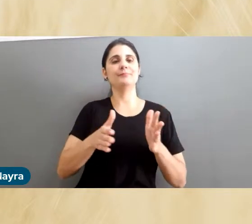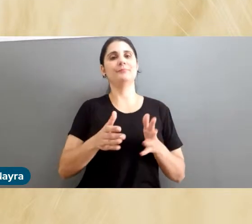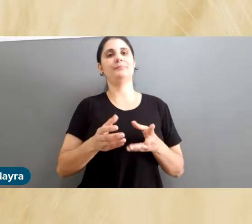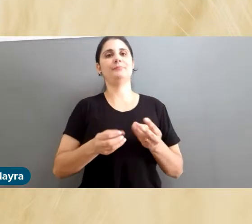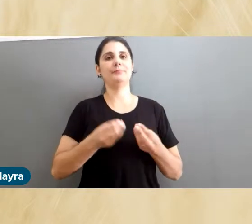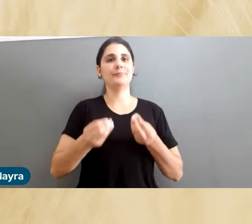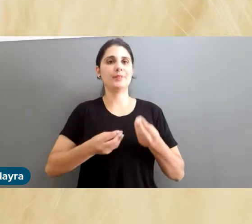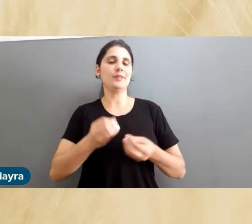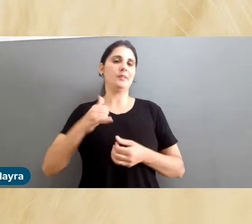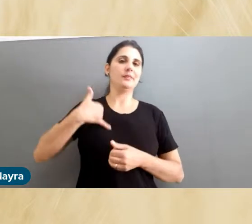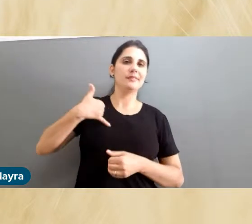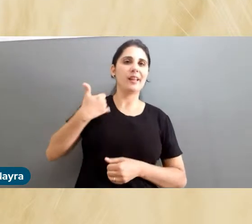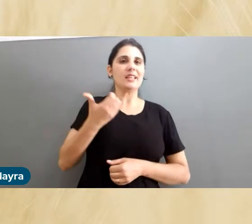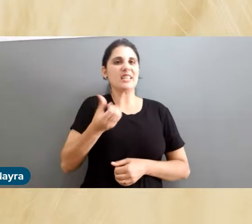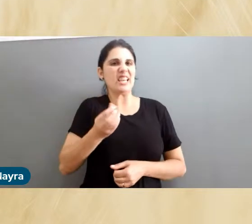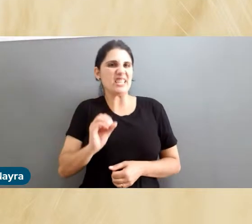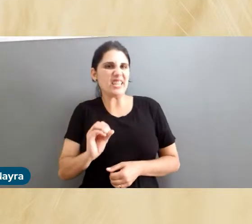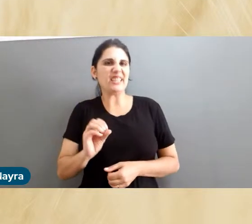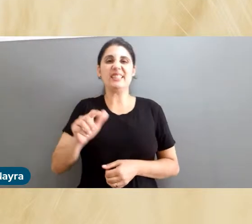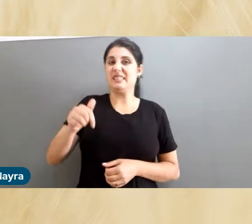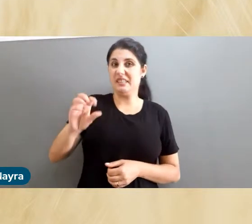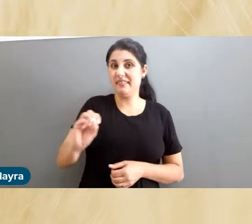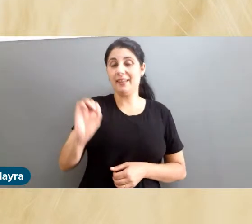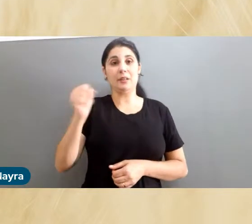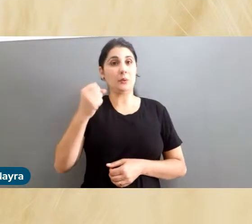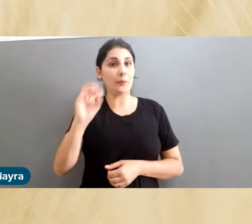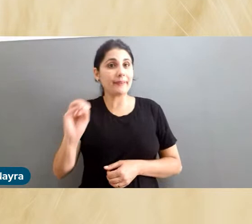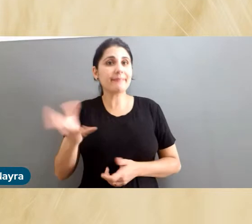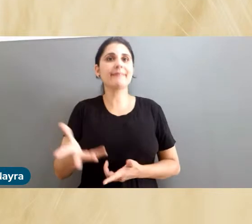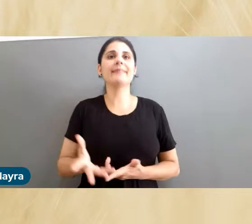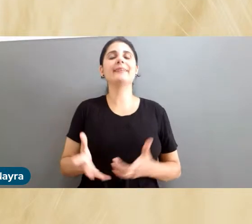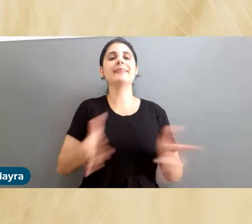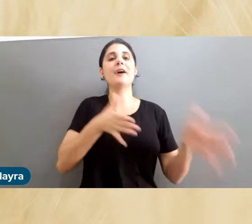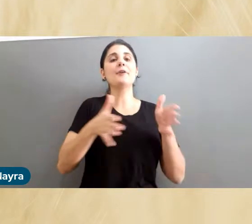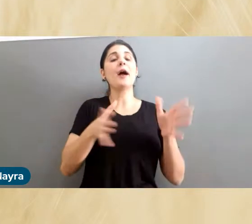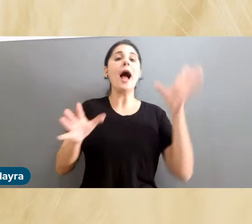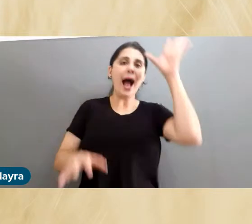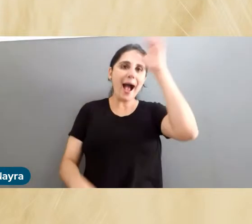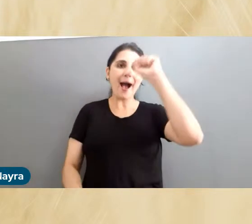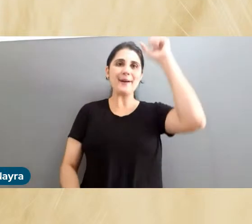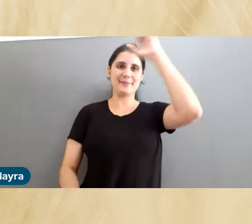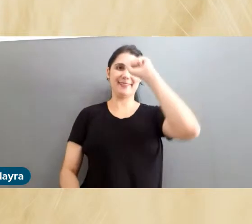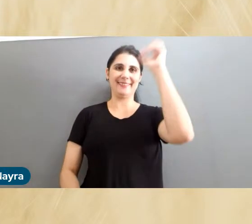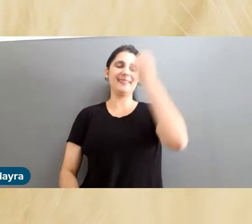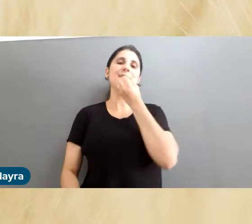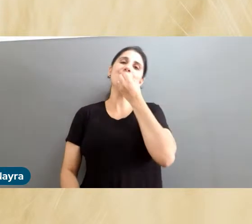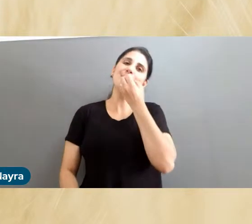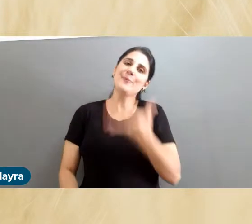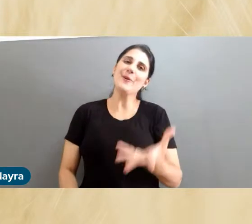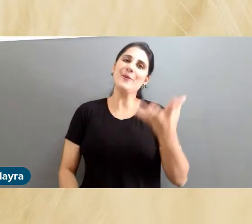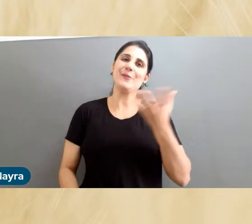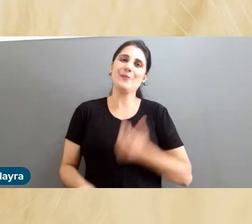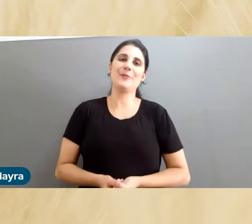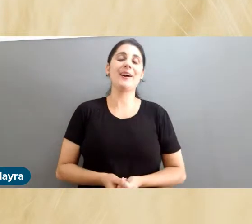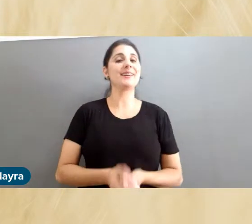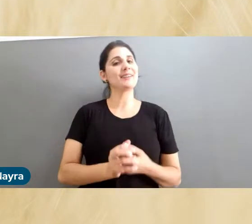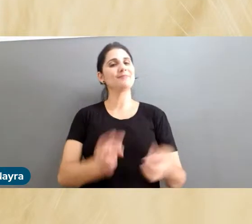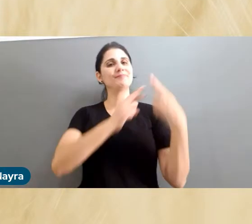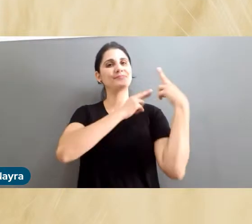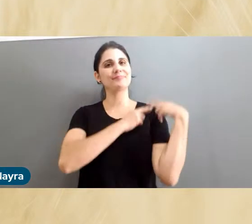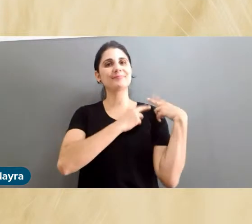dos 60, 70, 80 anos, como sendo uma fase de aprendizado, de conquista. É a nossa responsabilidade